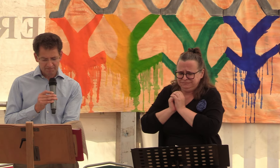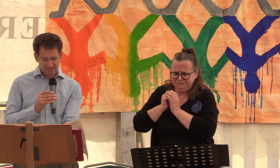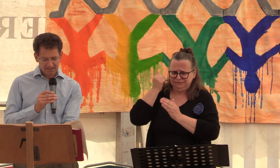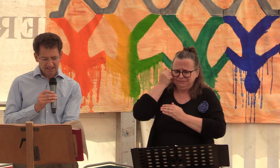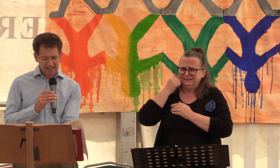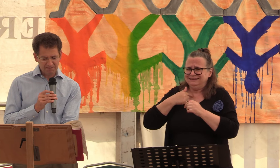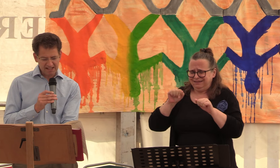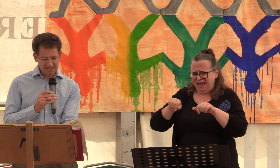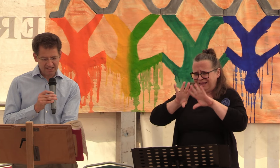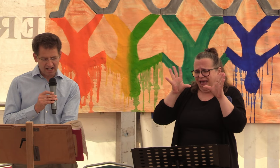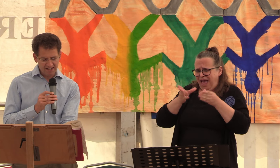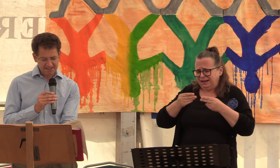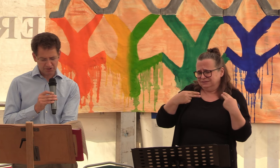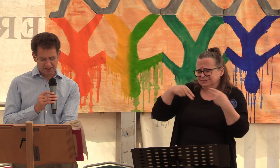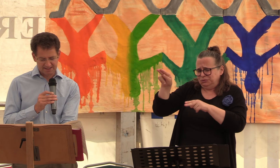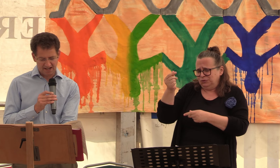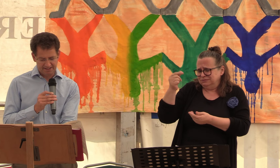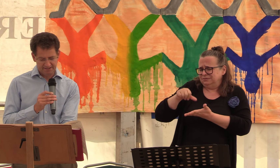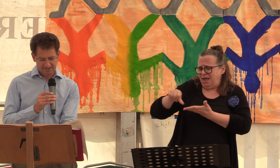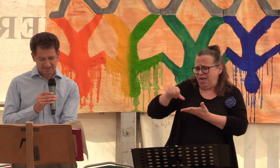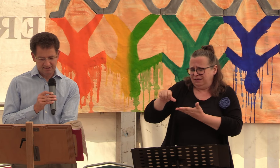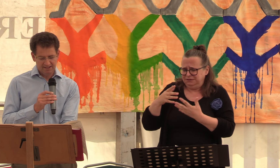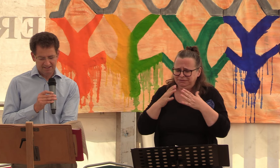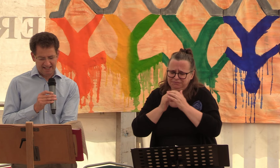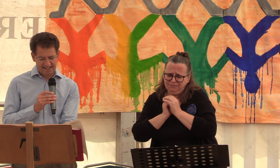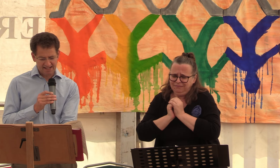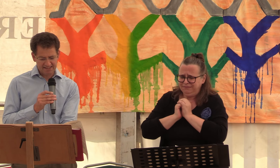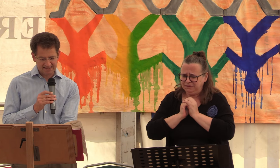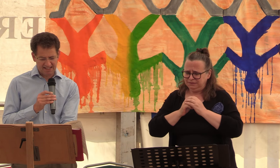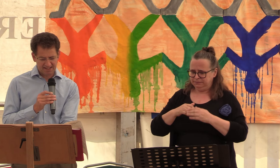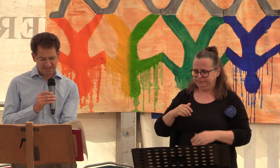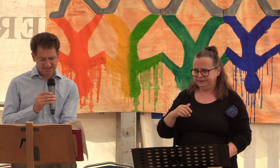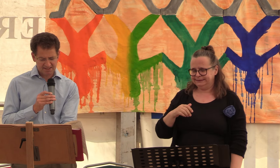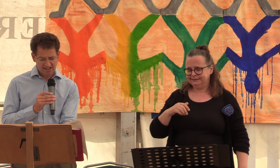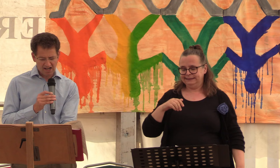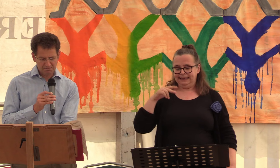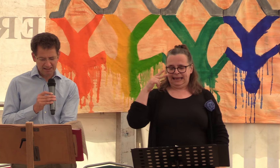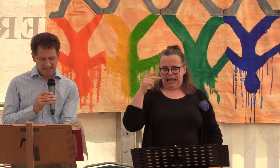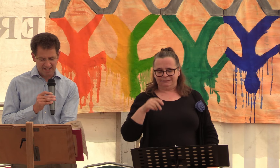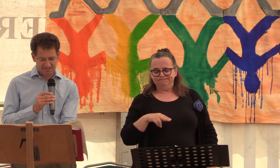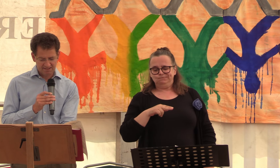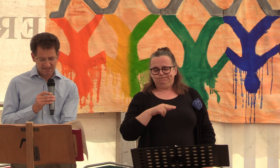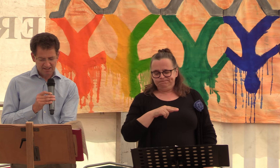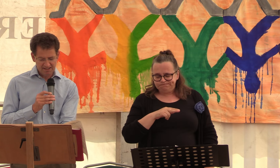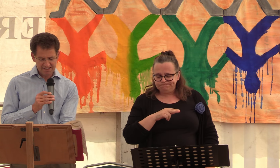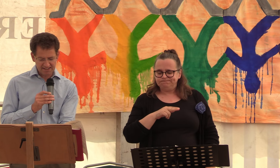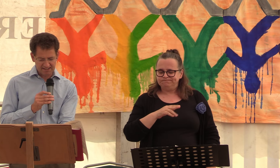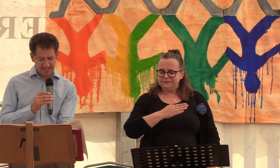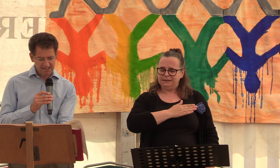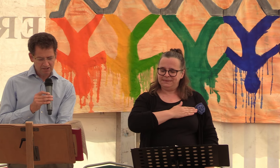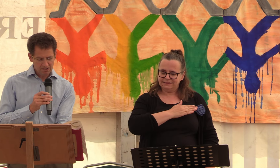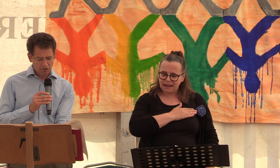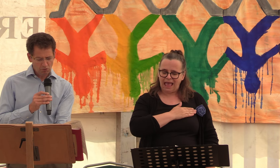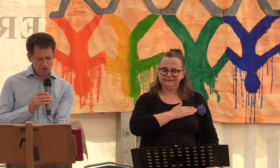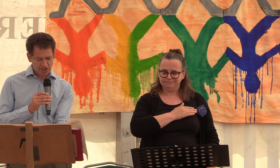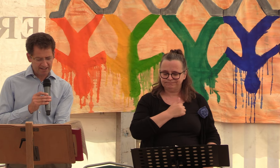mir, ich werde dir alles zurückzahlen. Der Herr des Knechtes hat Mitleid, ließ ihn